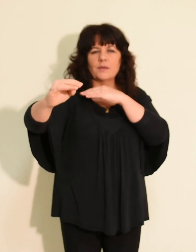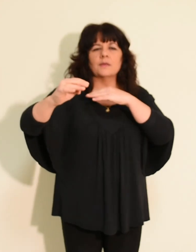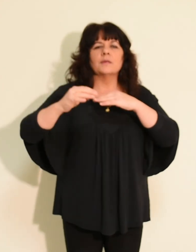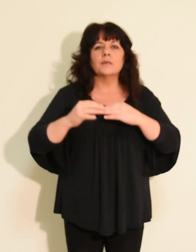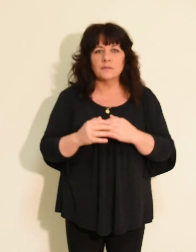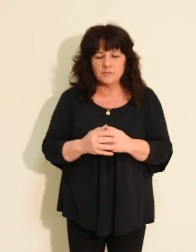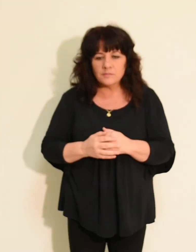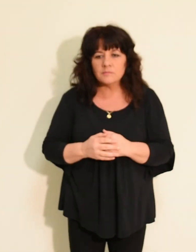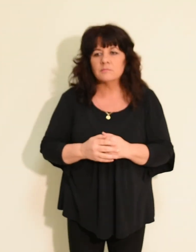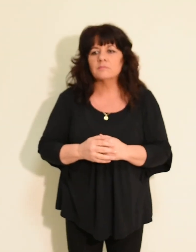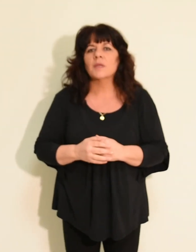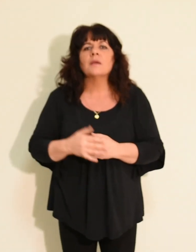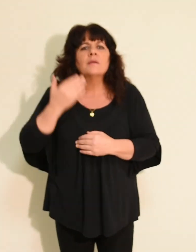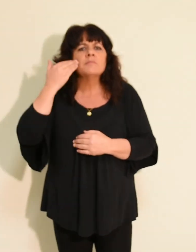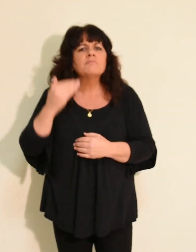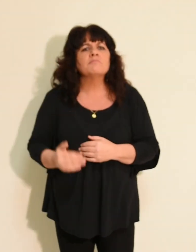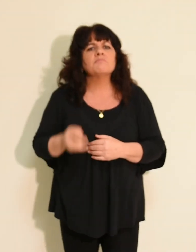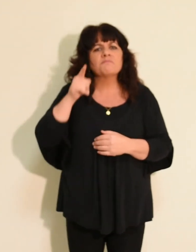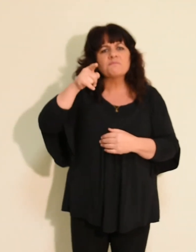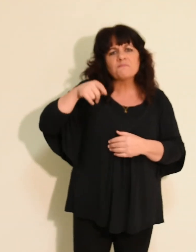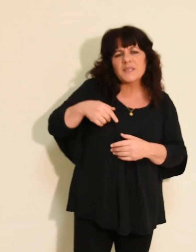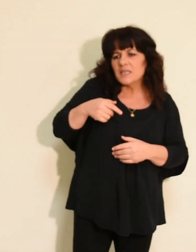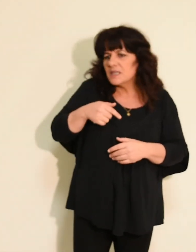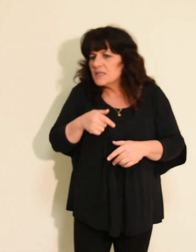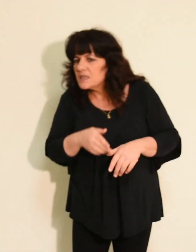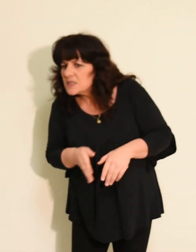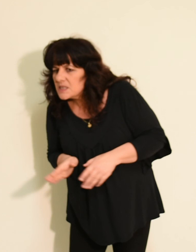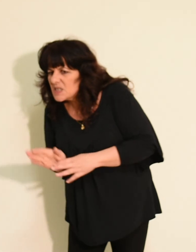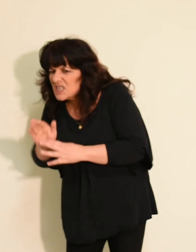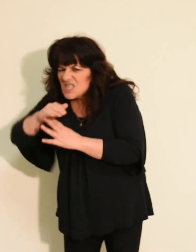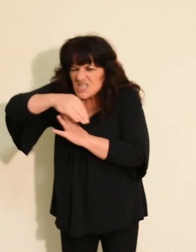Les passages tortueux deviendront droits.